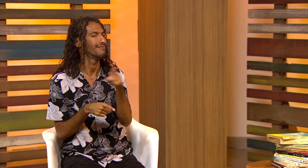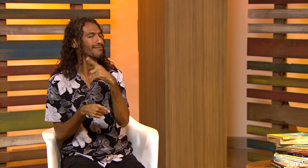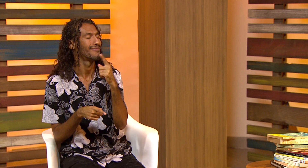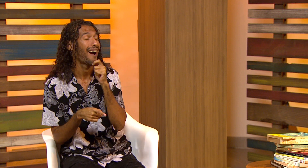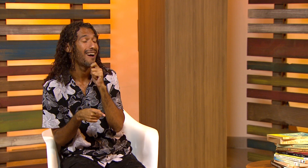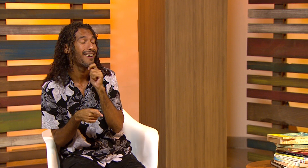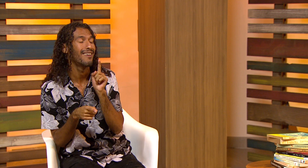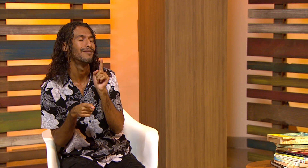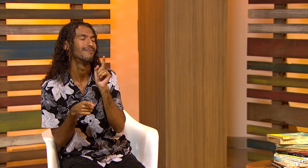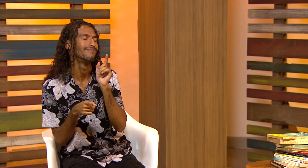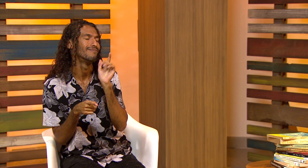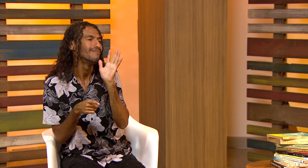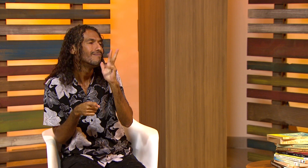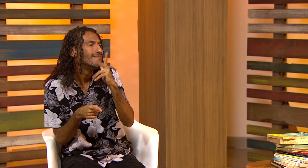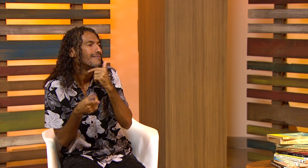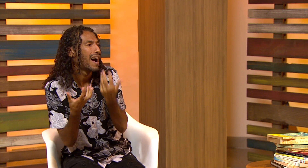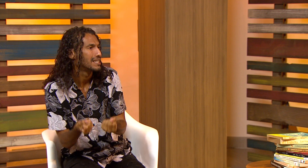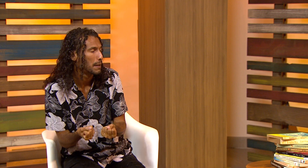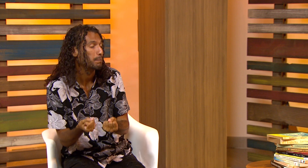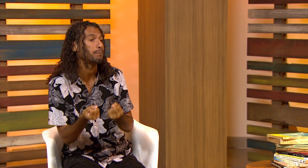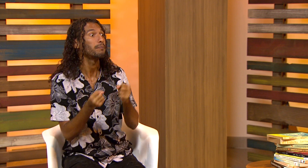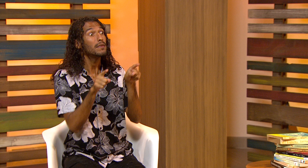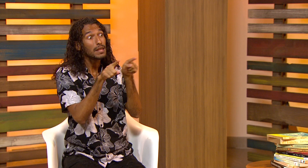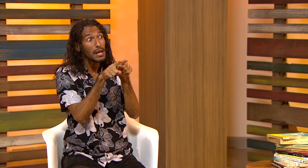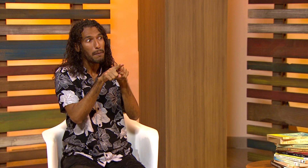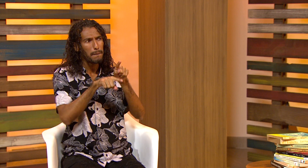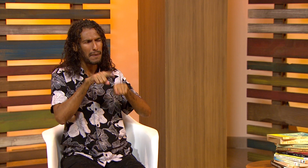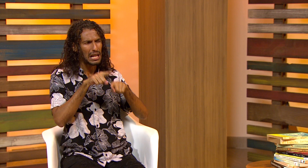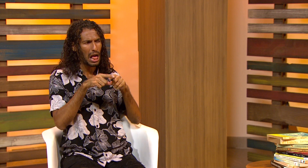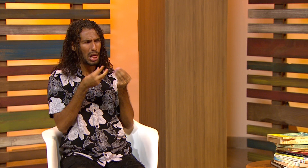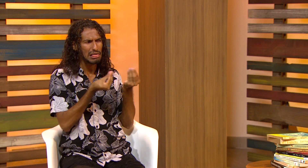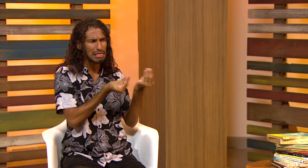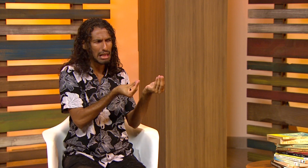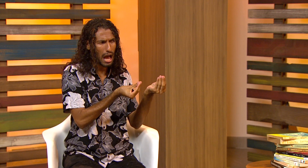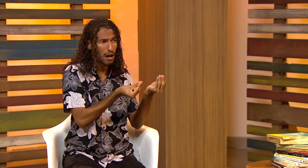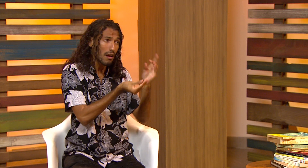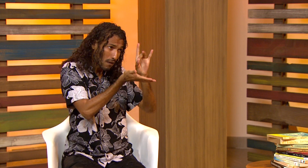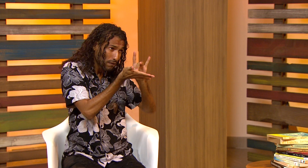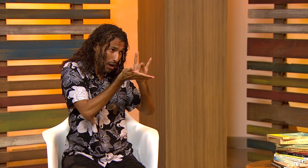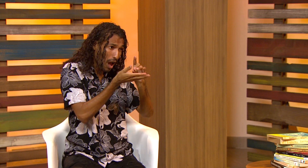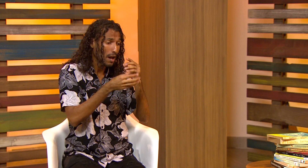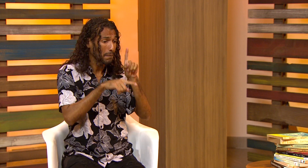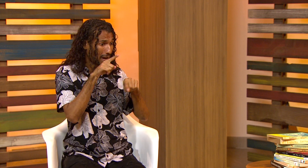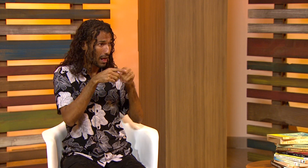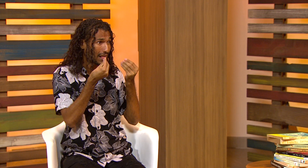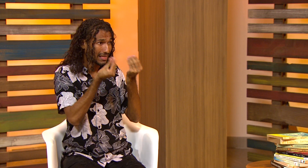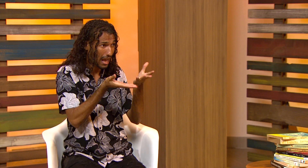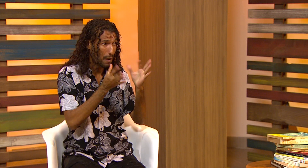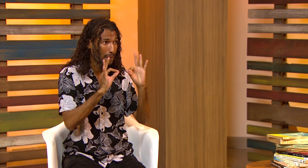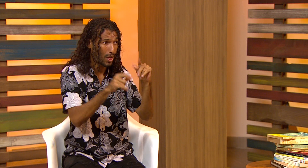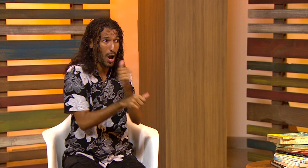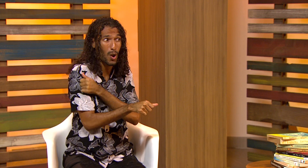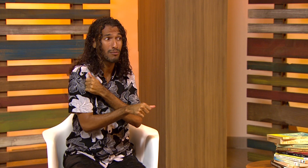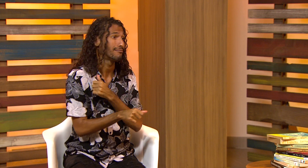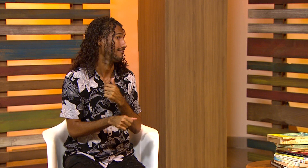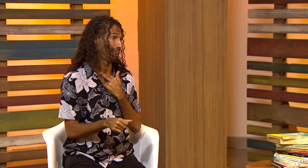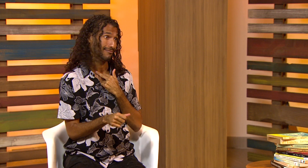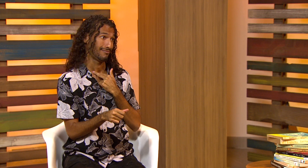L2? Né? E ficou essa dúvida que a gente tinha. E como que a gente pensou, né? E esses materiais que a gente solicitava eram